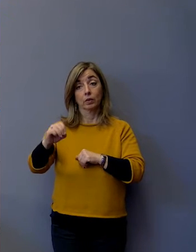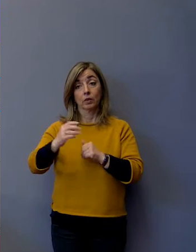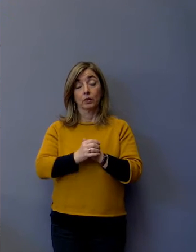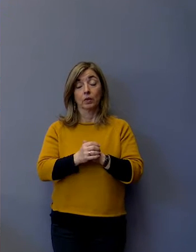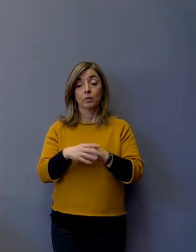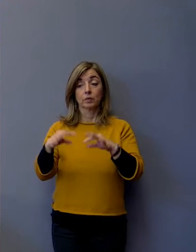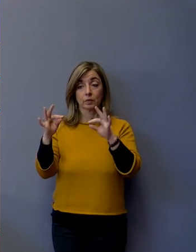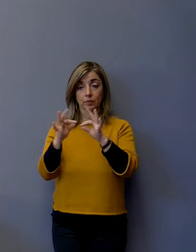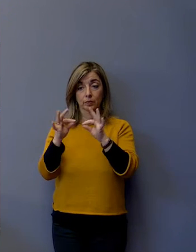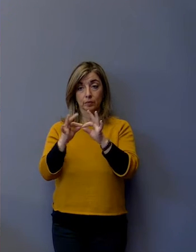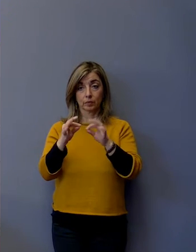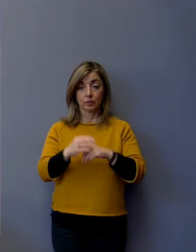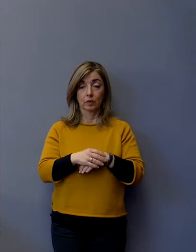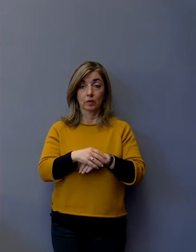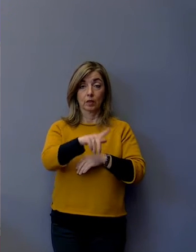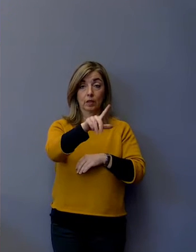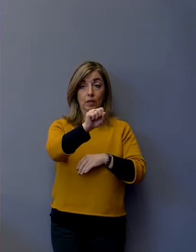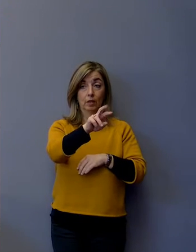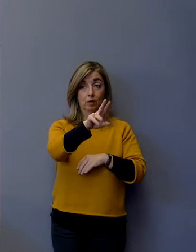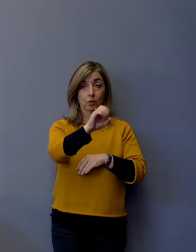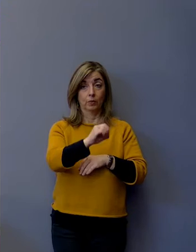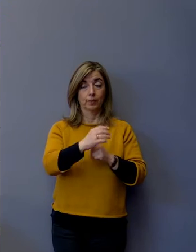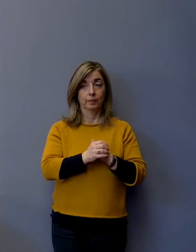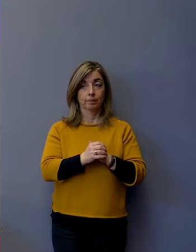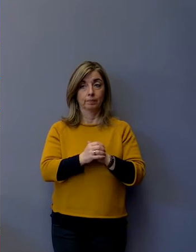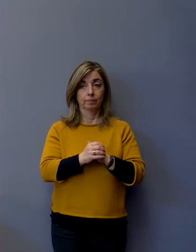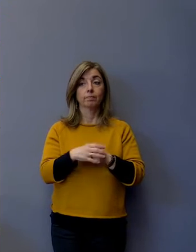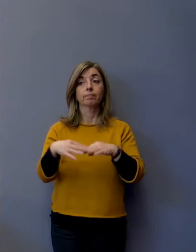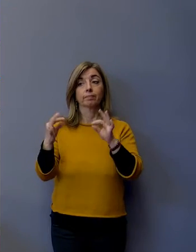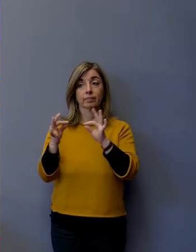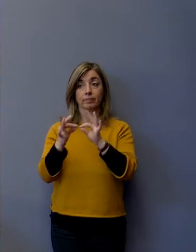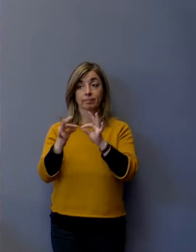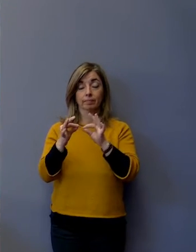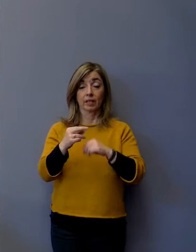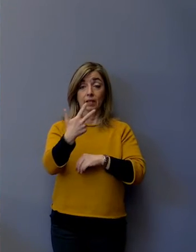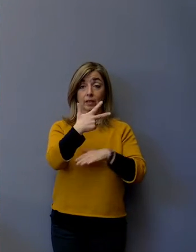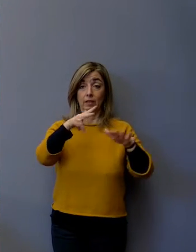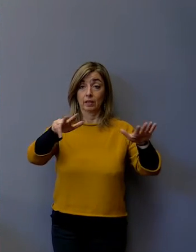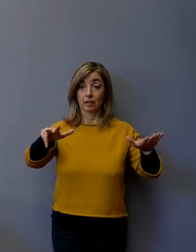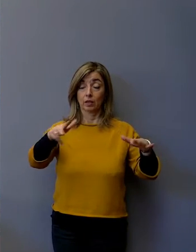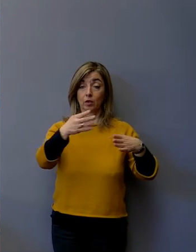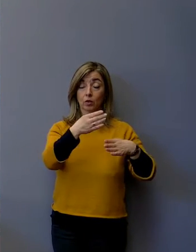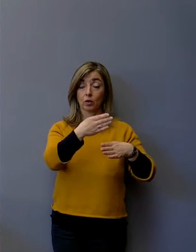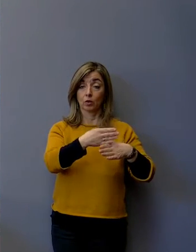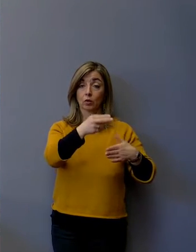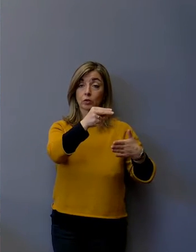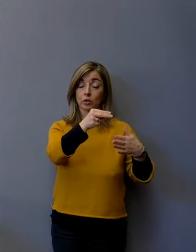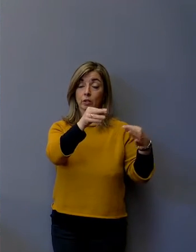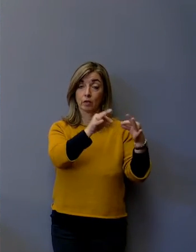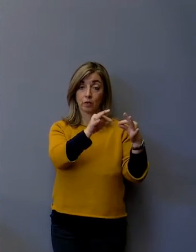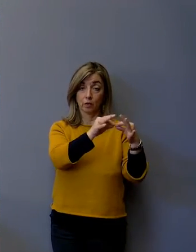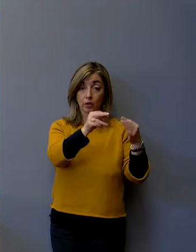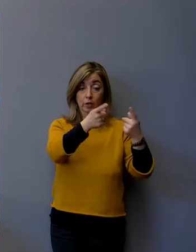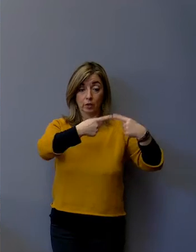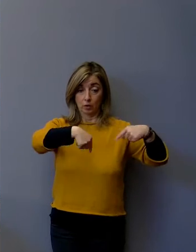favorevole consigliera lauro onorevole 38 consiglieri favorevoli il consiglio